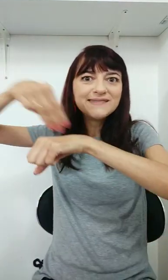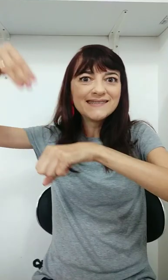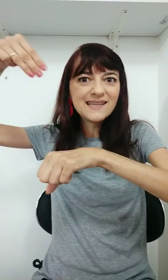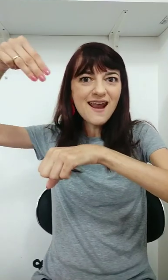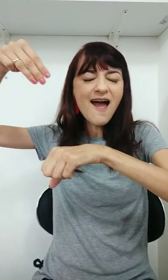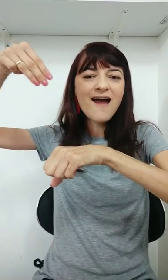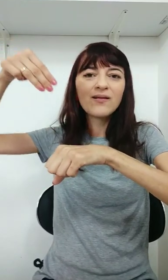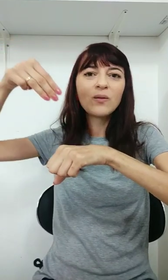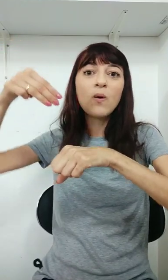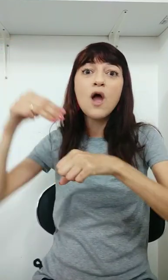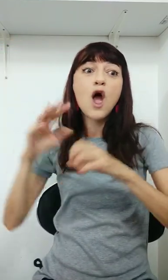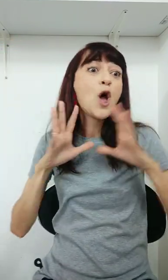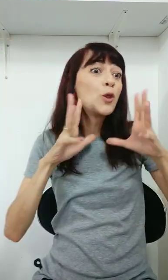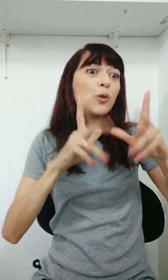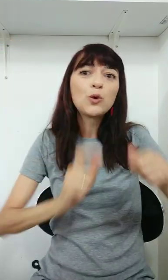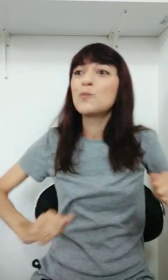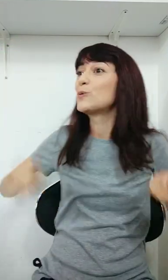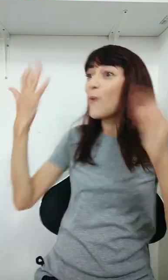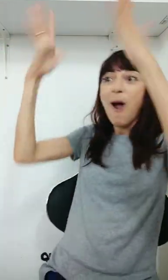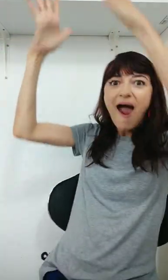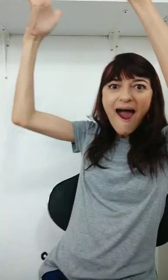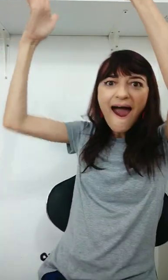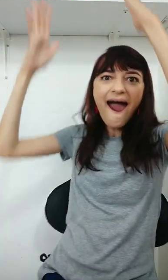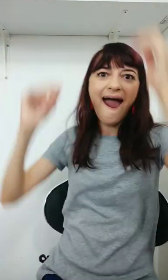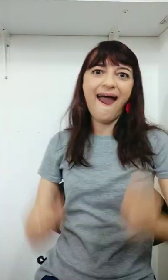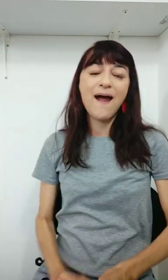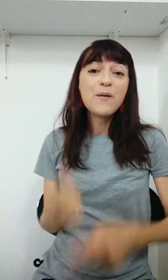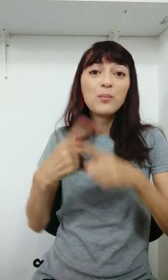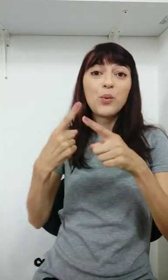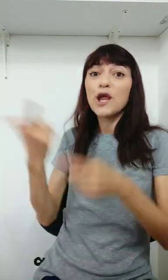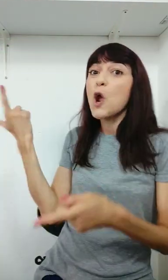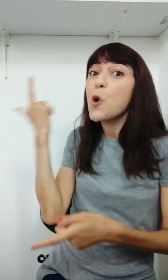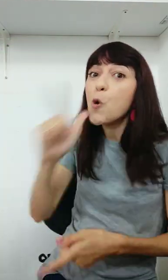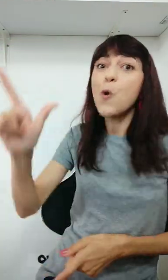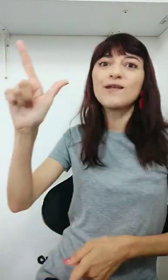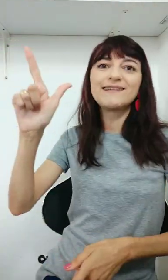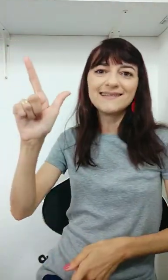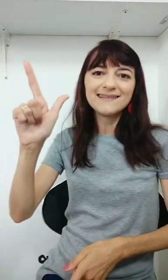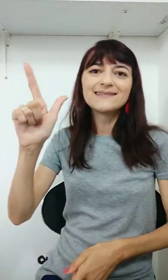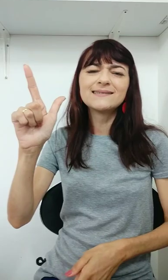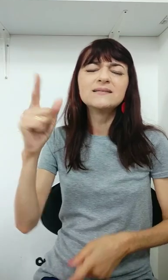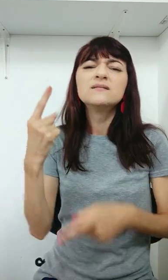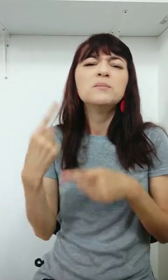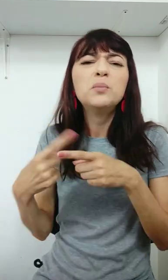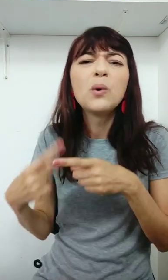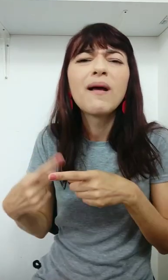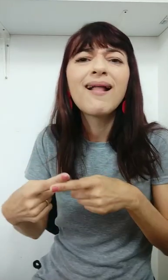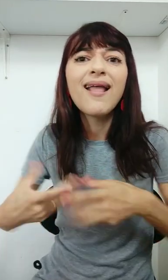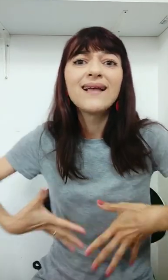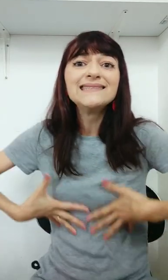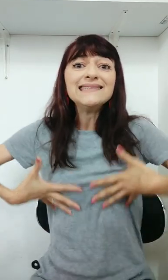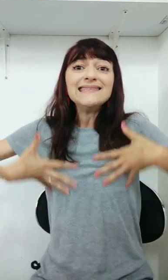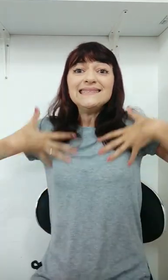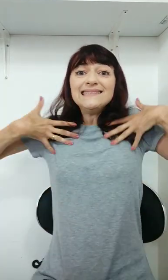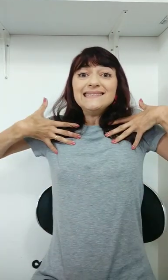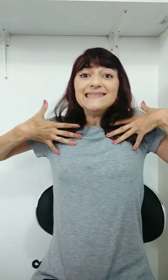quando um surdo ou uma surda passa, por exemplo, num processo de mestrado, ele consegue uma vaga no mestrado, a comunidade